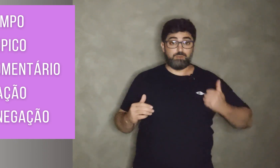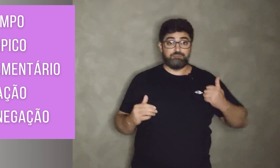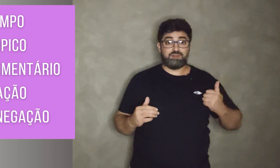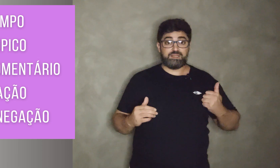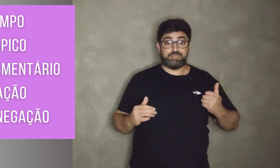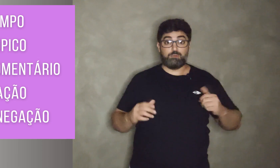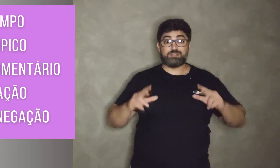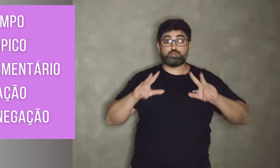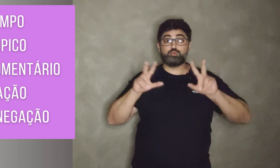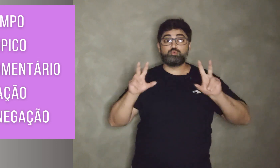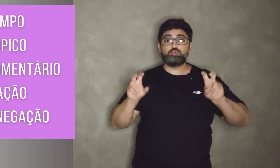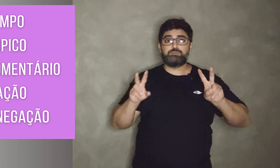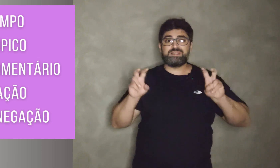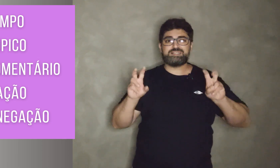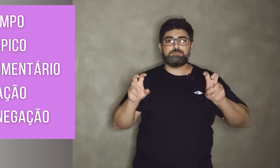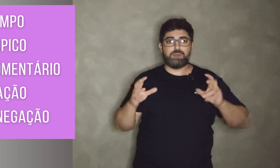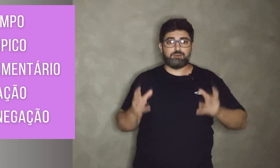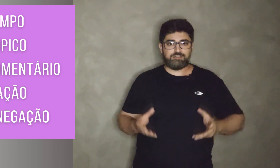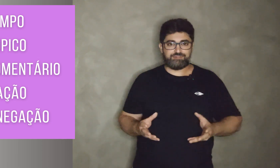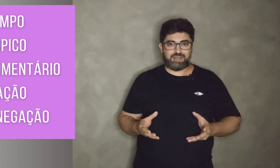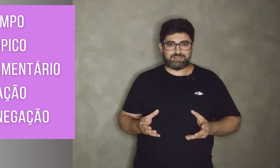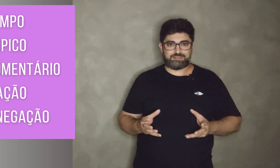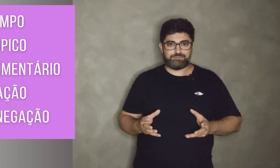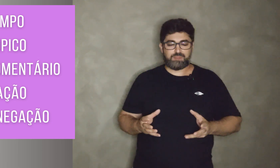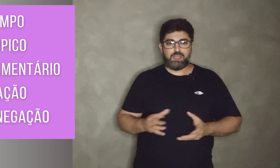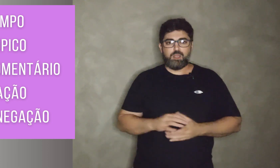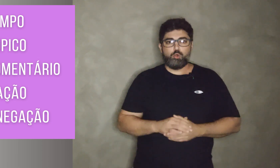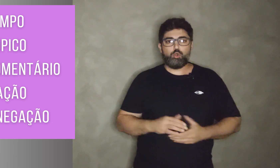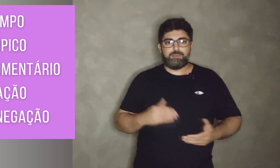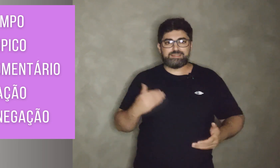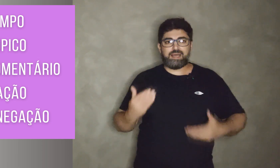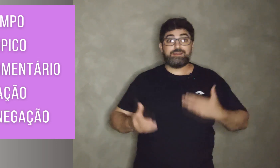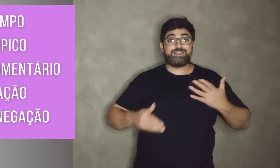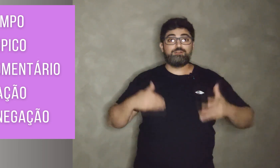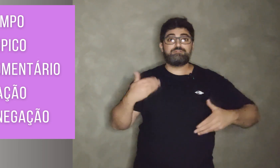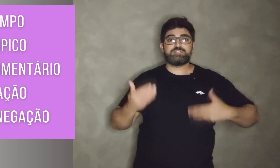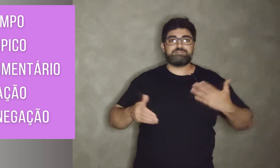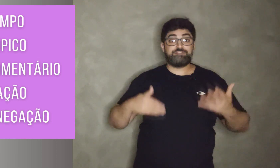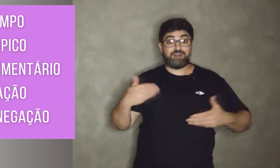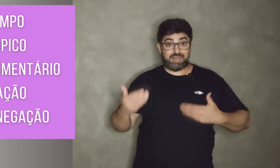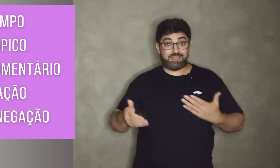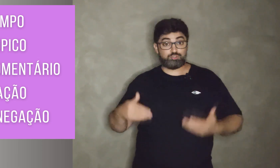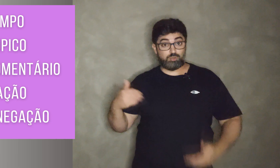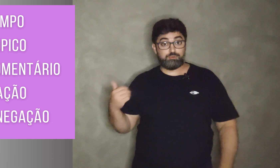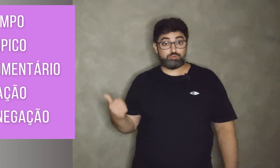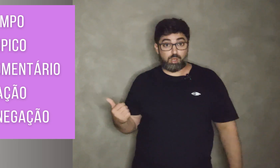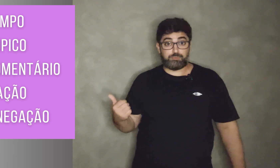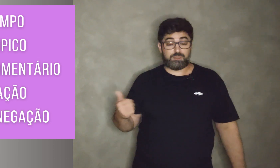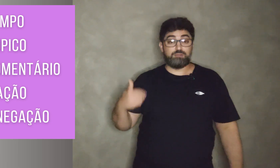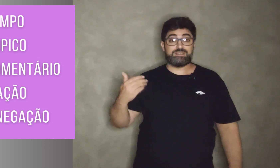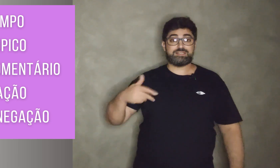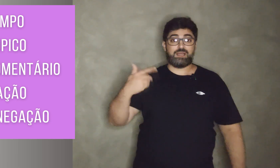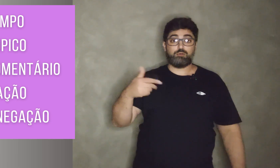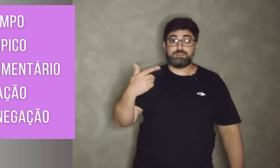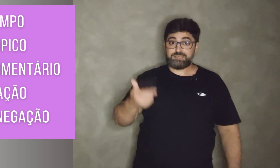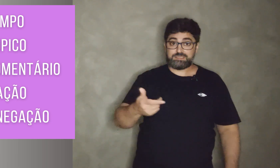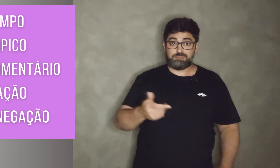como eu falei. É o assunto principal da frase. O comentário é aquilo que você vai falar sobre o tópico, aquilo que está acontecendo